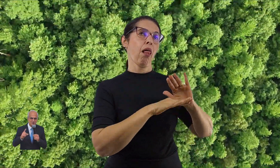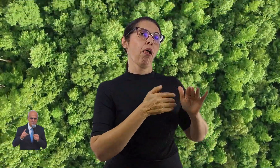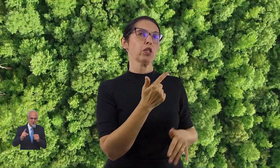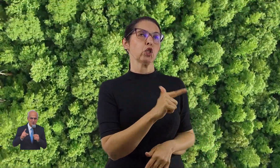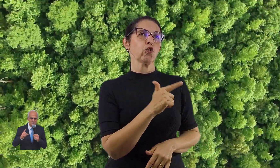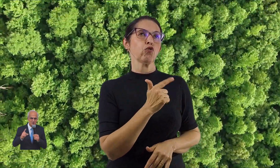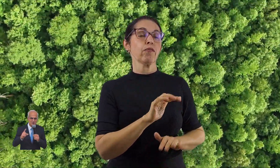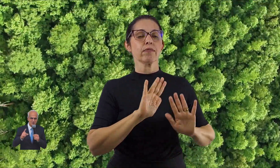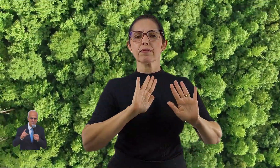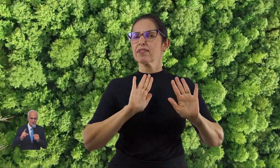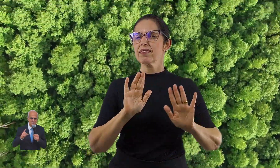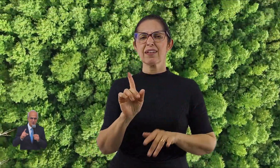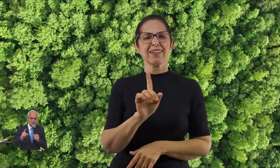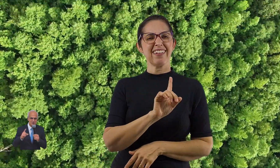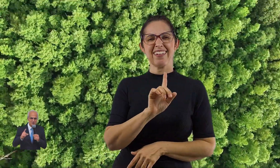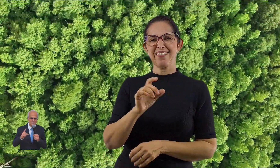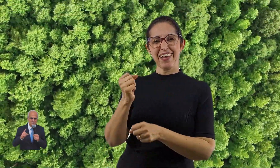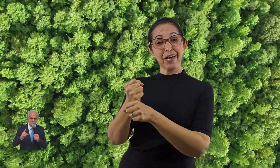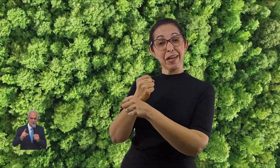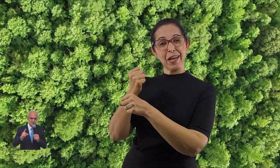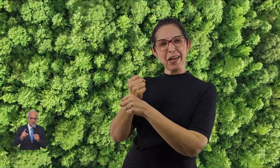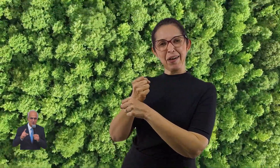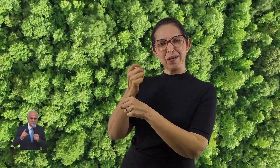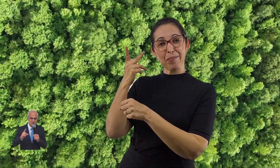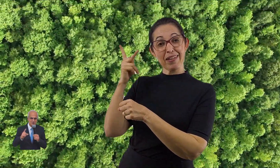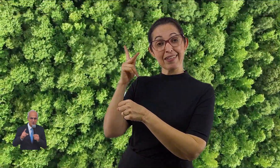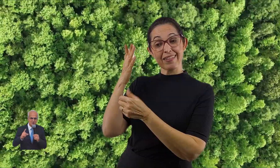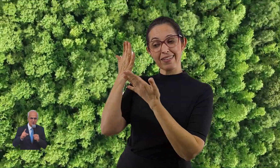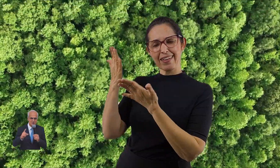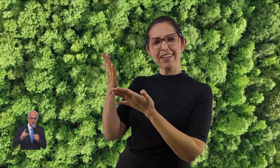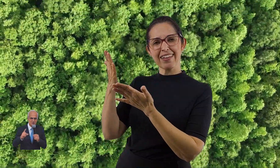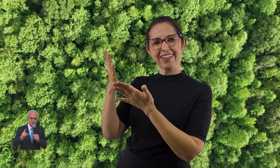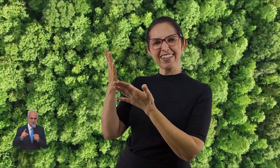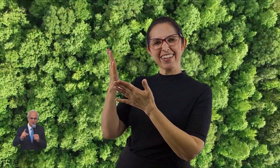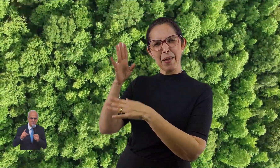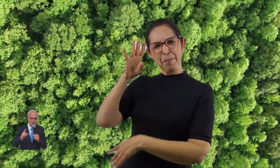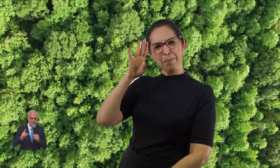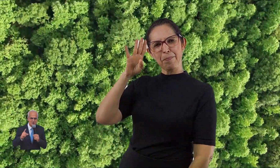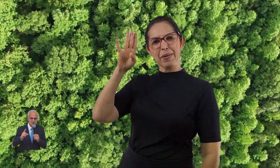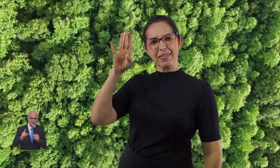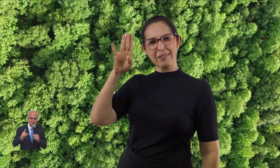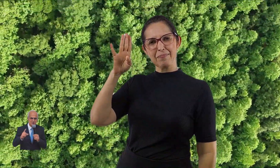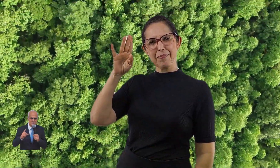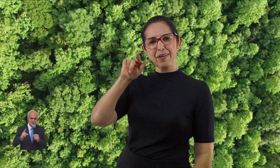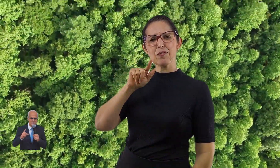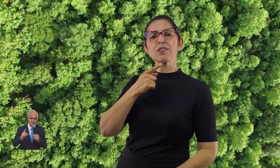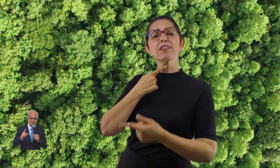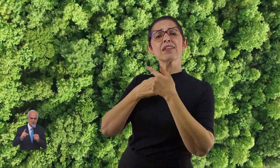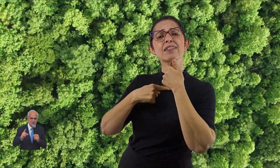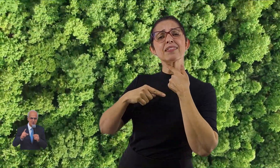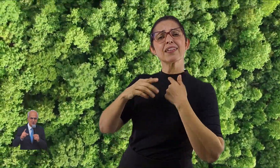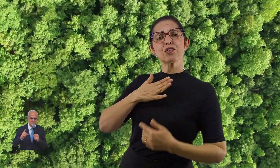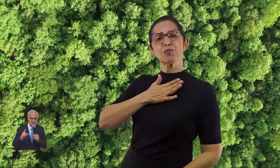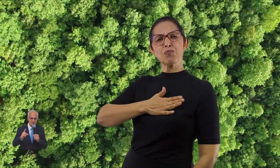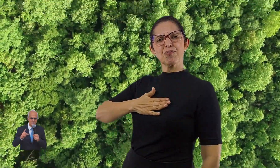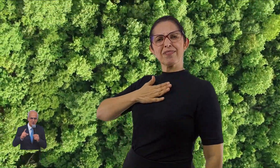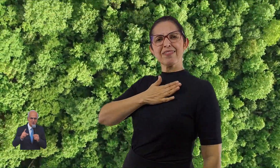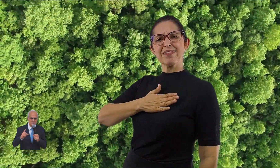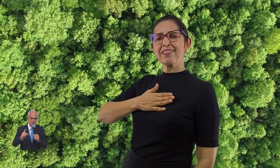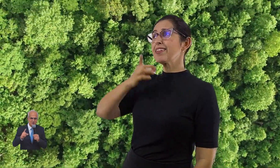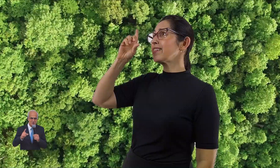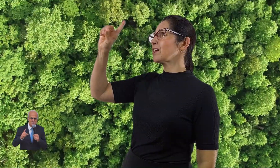coisa na sua vida. A obra de Deus era o centro da sua vida. Agradar a Deus era o desejo maior do